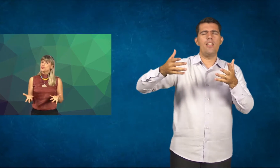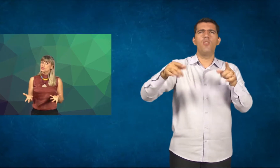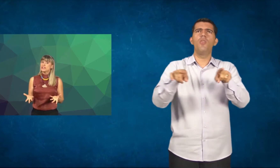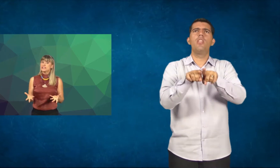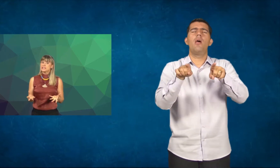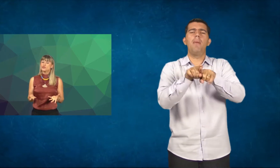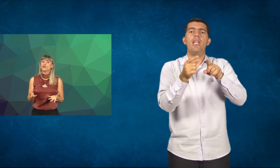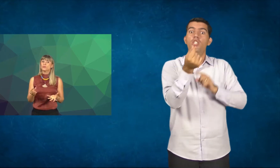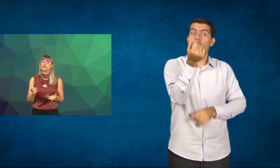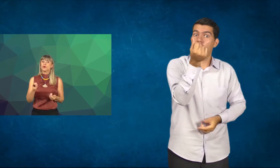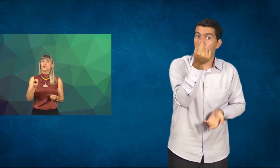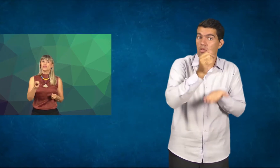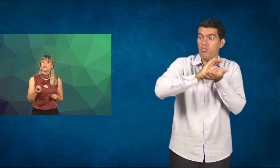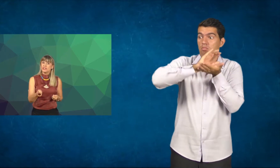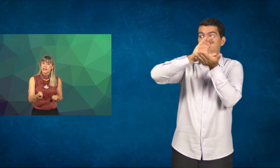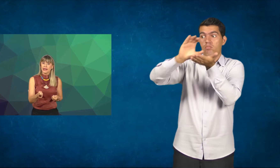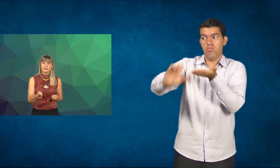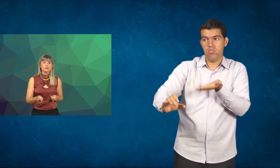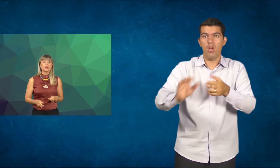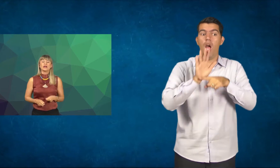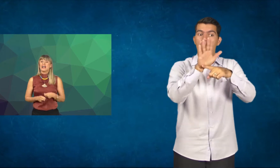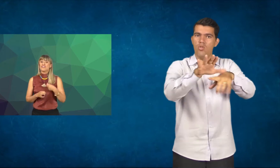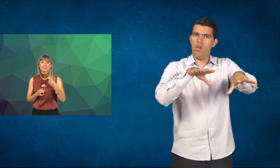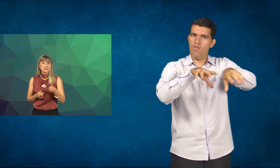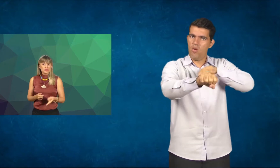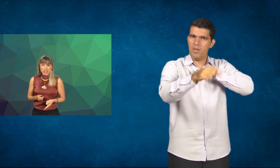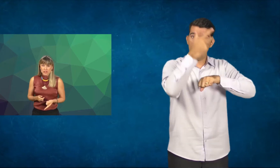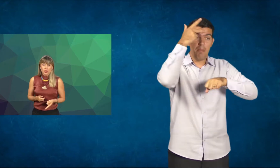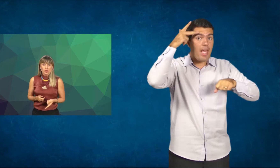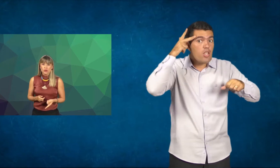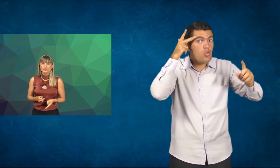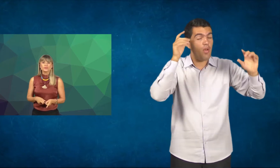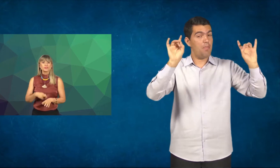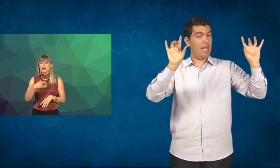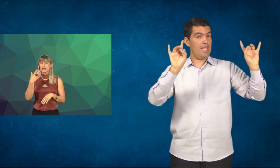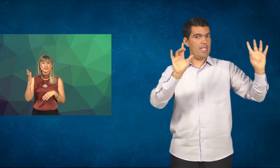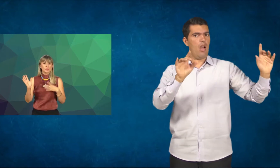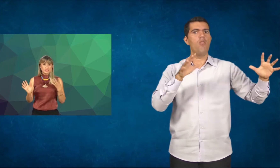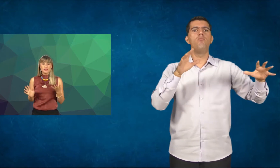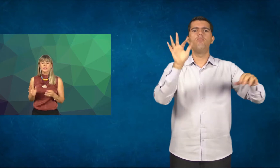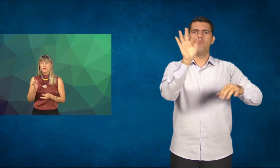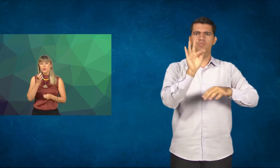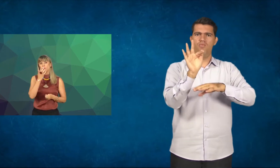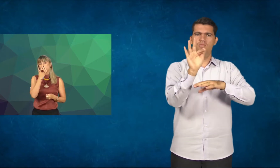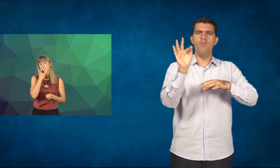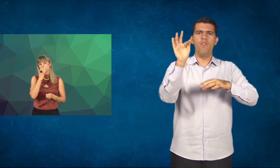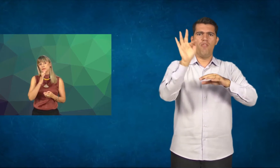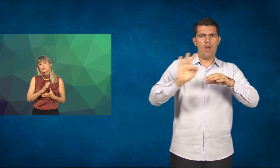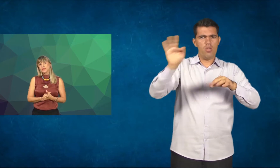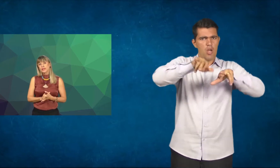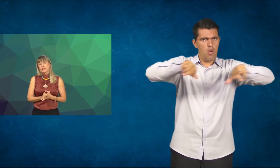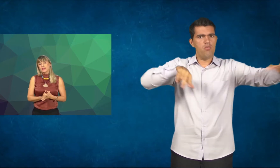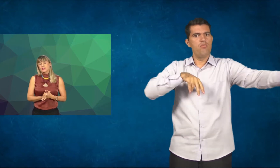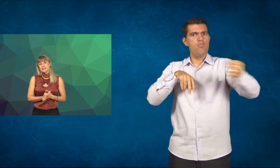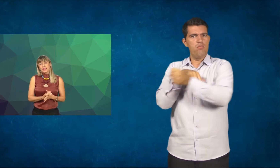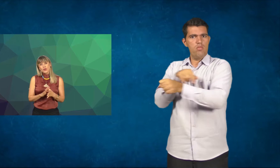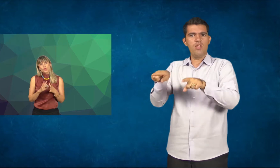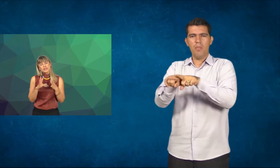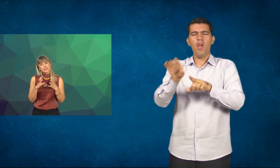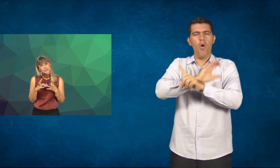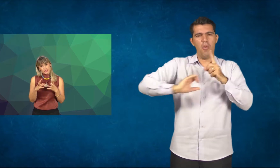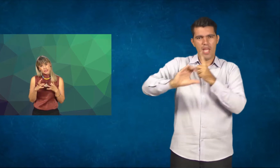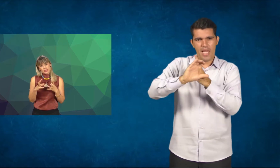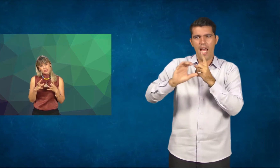de recursos financeiros com pessoal qualificado, avanços tecnológicos, além de parcerias com a comunidade.